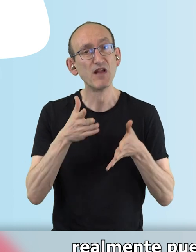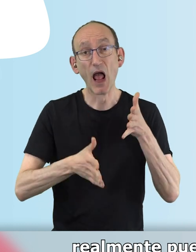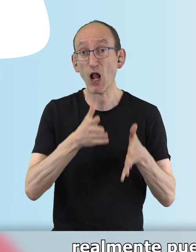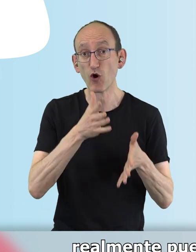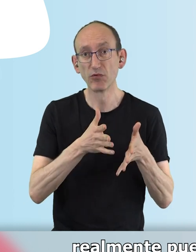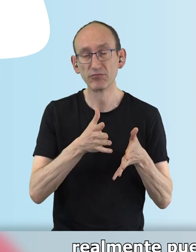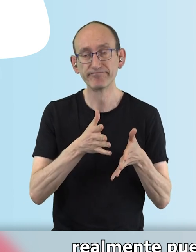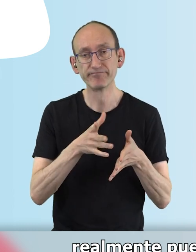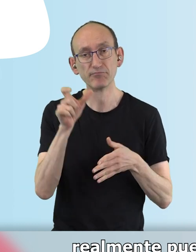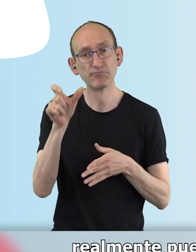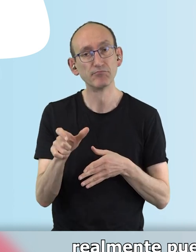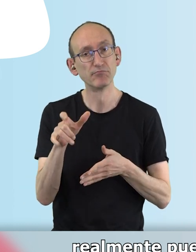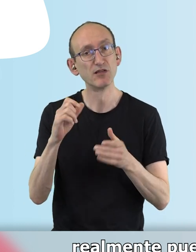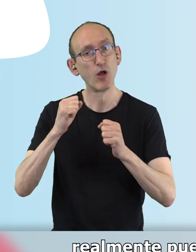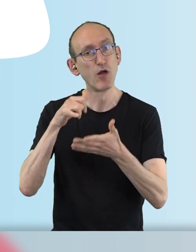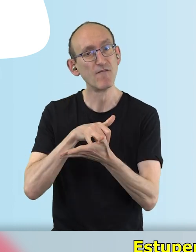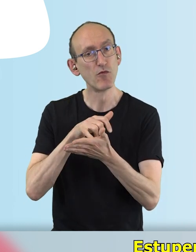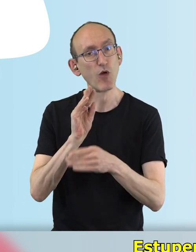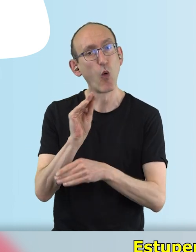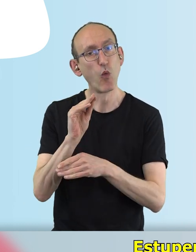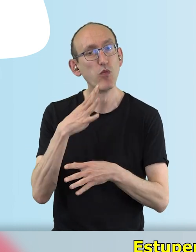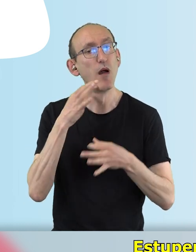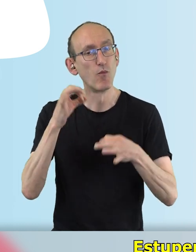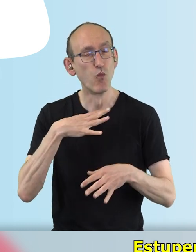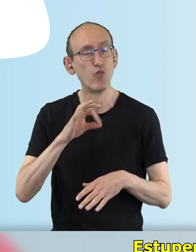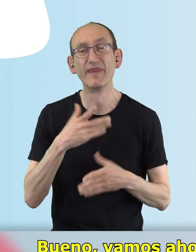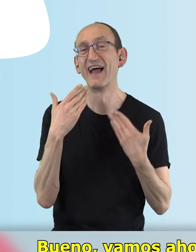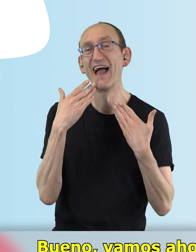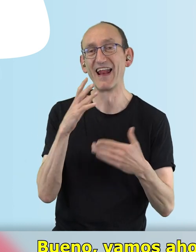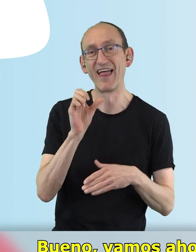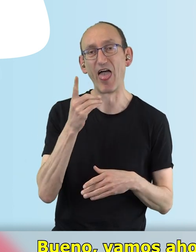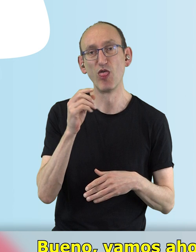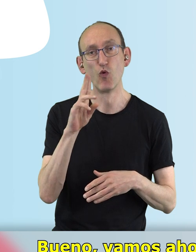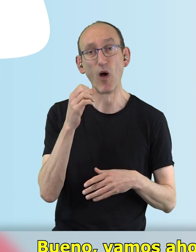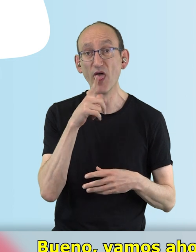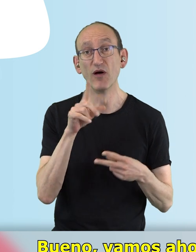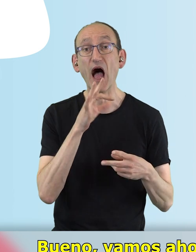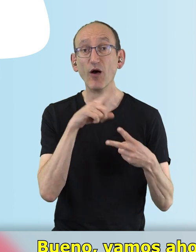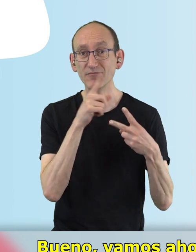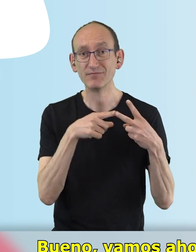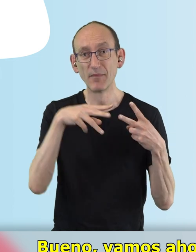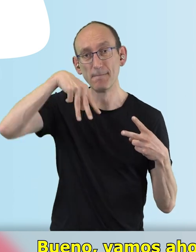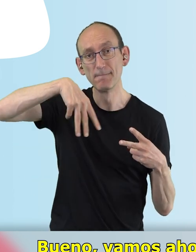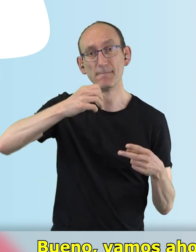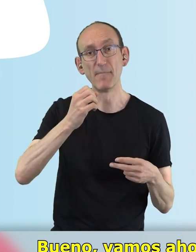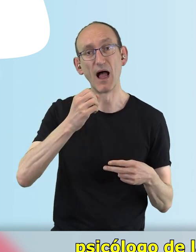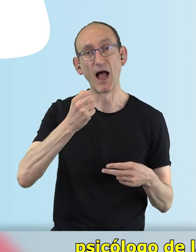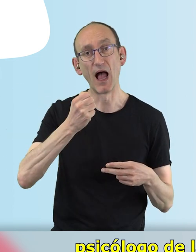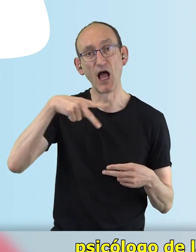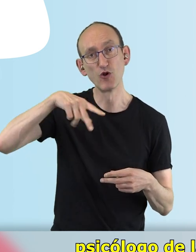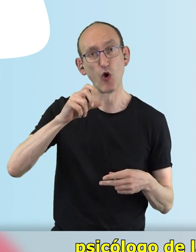robots realmente puedan cuidar a las personas vulnerables. Estupendo, gracias Eduardo. Bueno, vamos ahora con Manolo